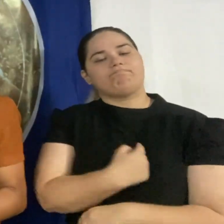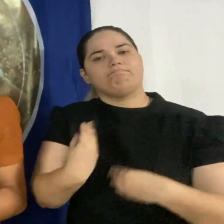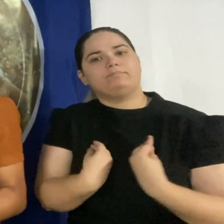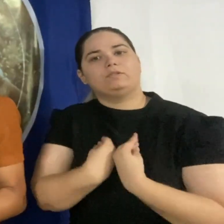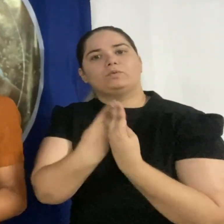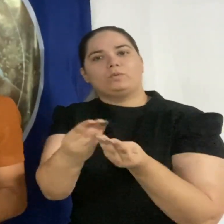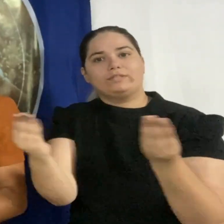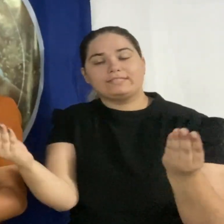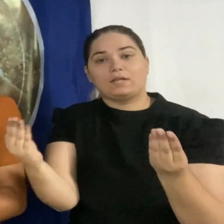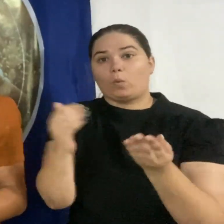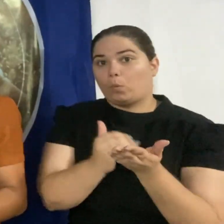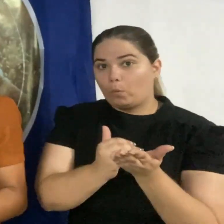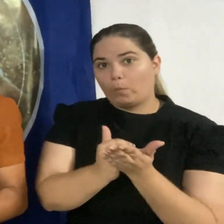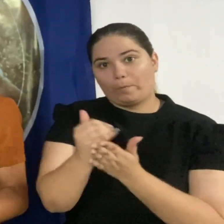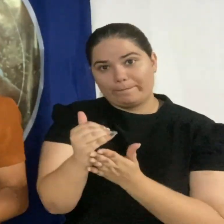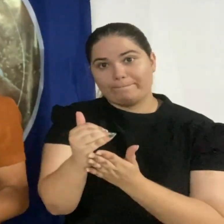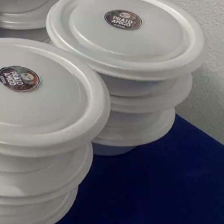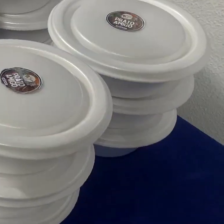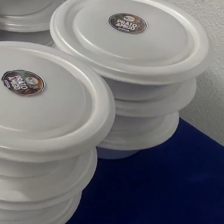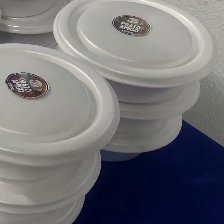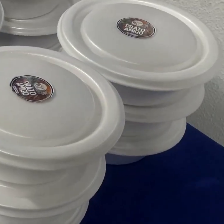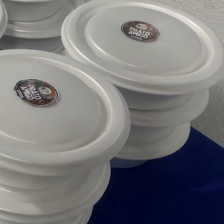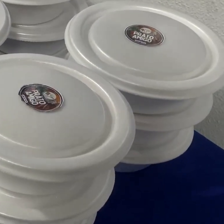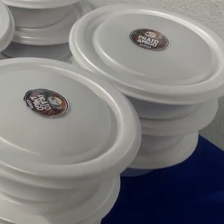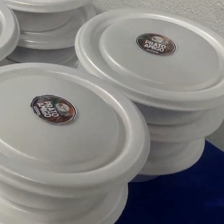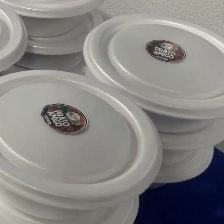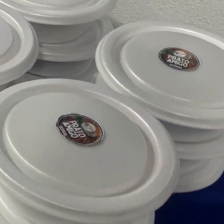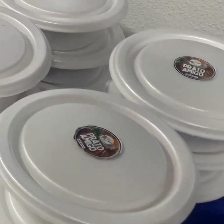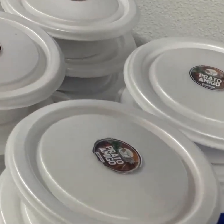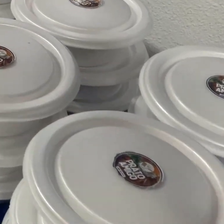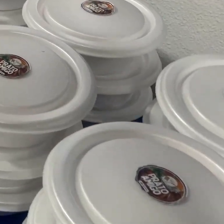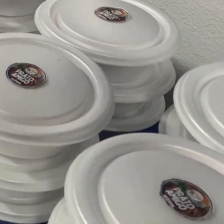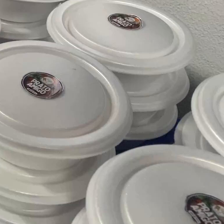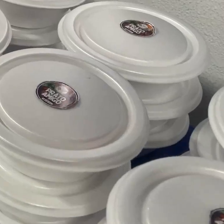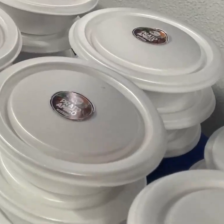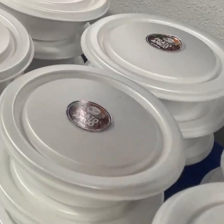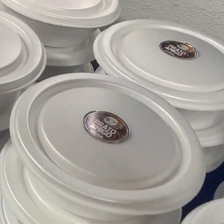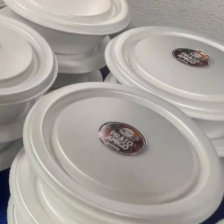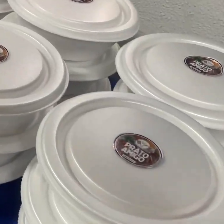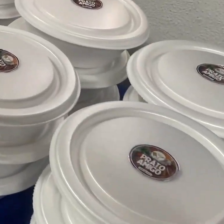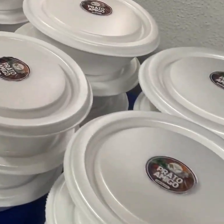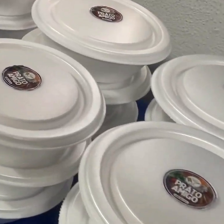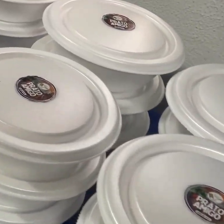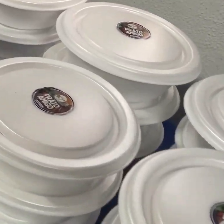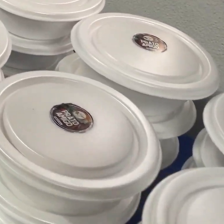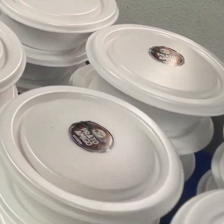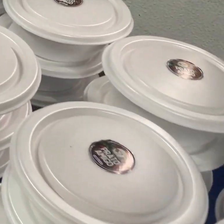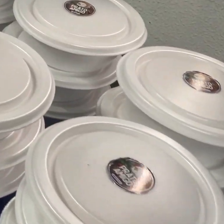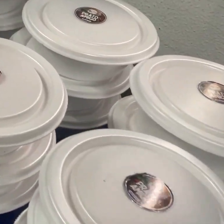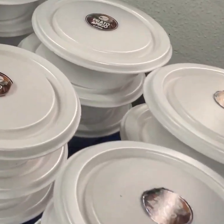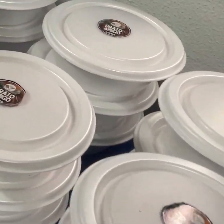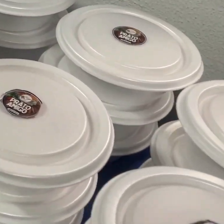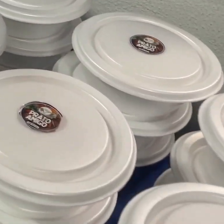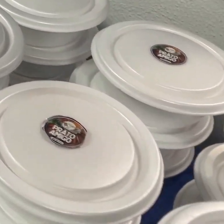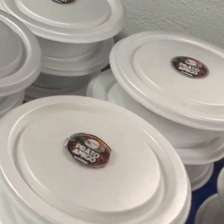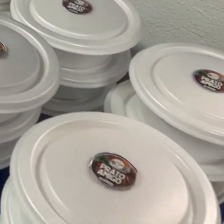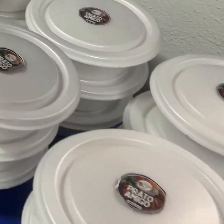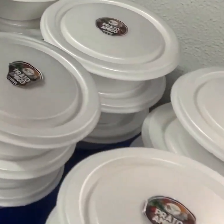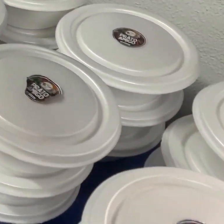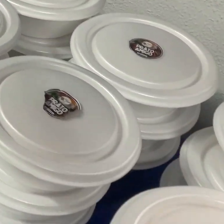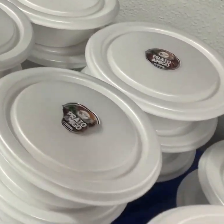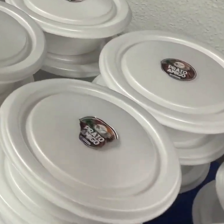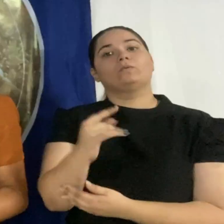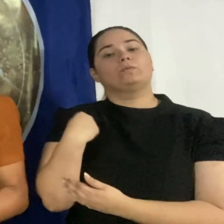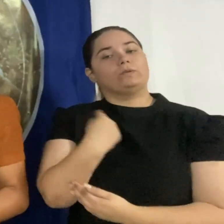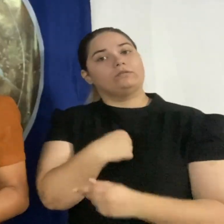contemplar inicialmente 55 pessoas, né, pessoas que estão em estado de vulnerabilidade, e a gente